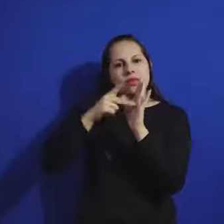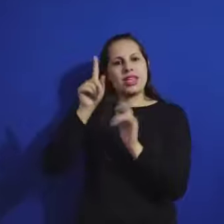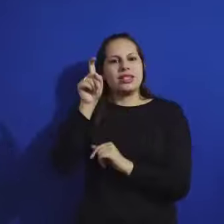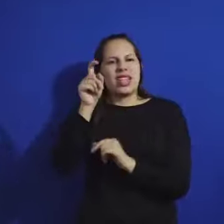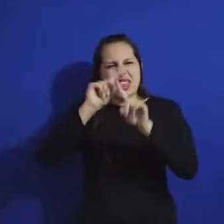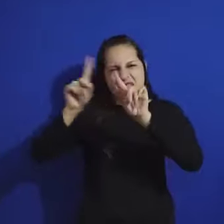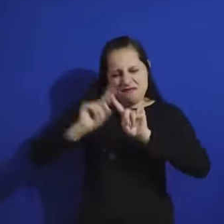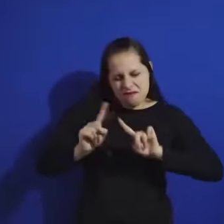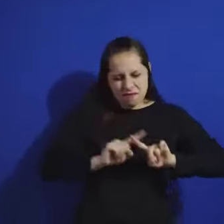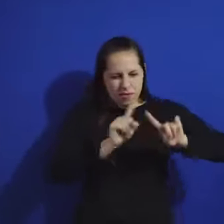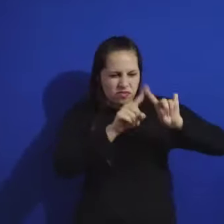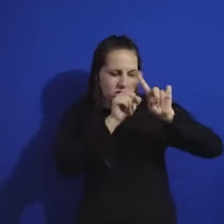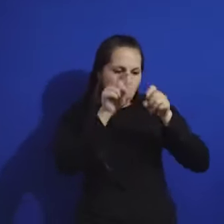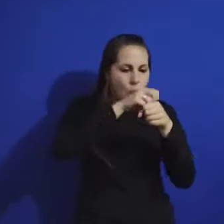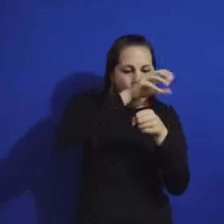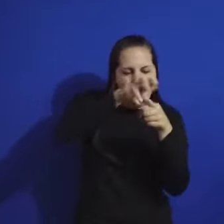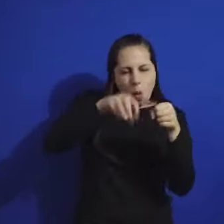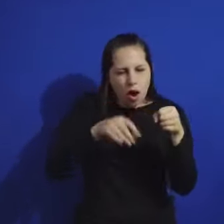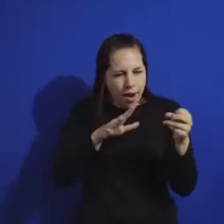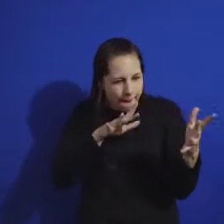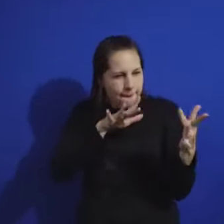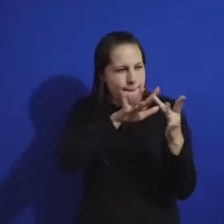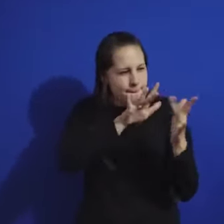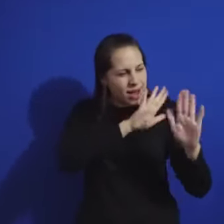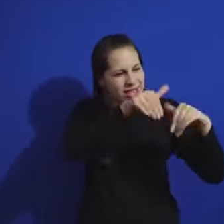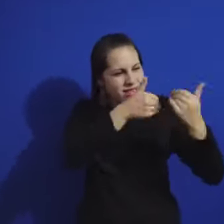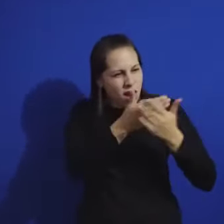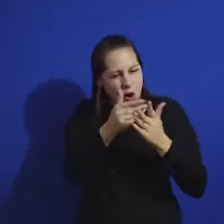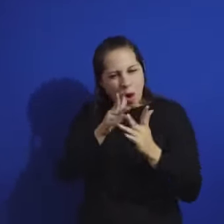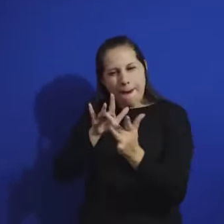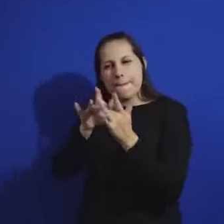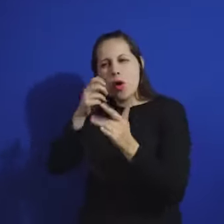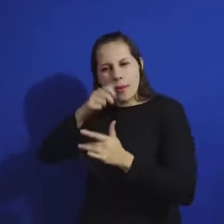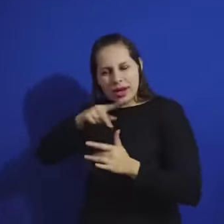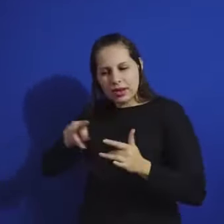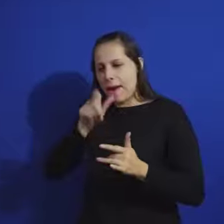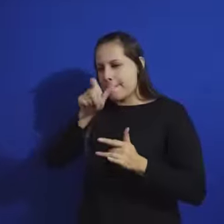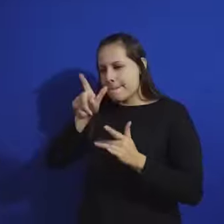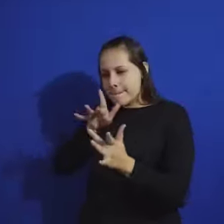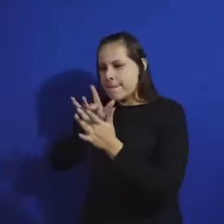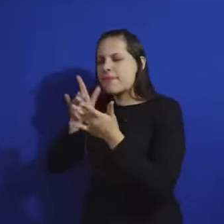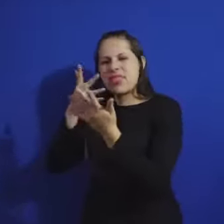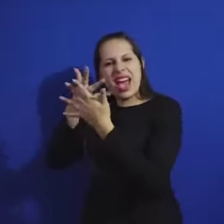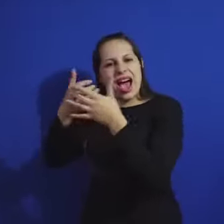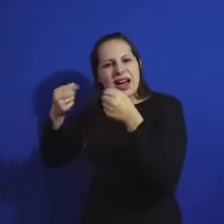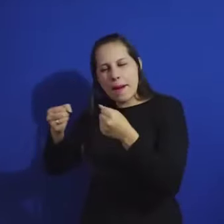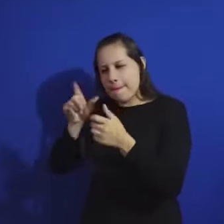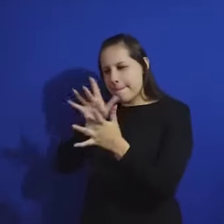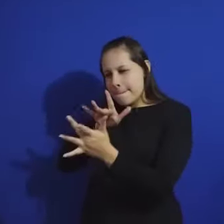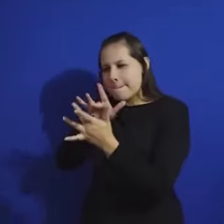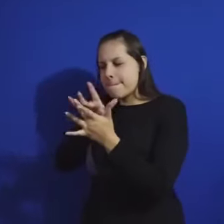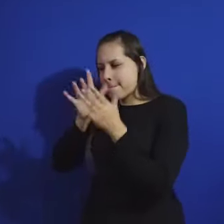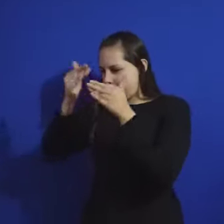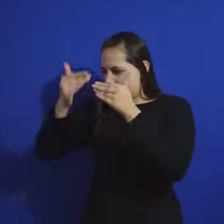afines a la literatura y las humanidades personas privadas de la libertad personas en condición de discapacidad víctimas de